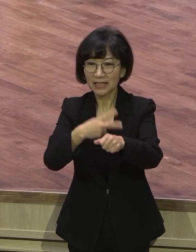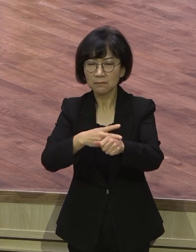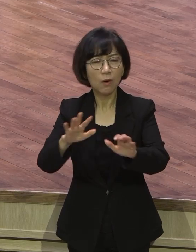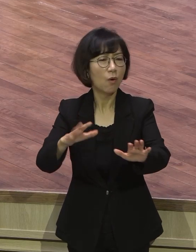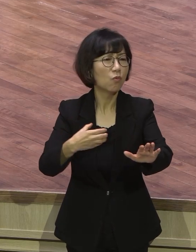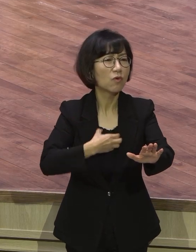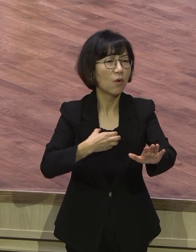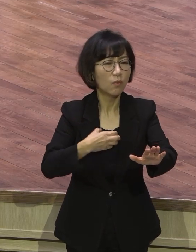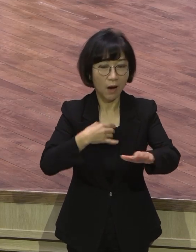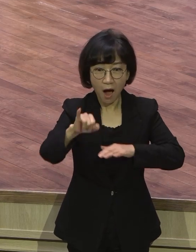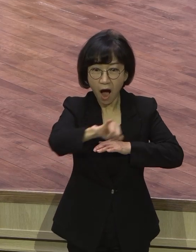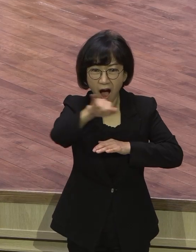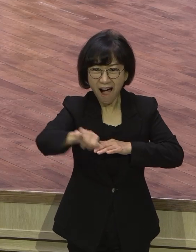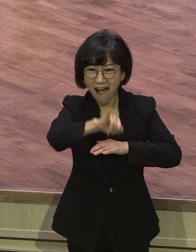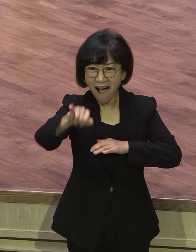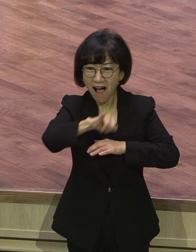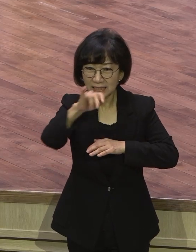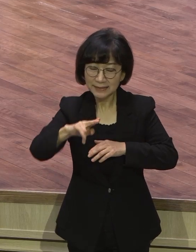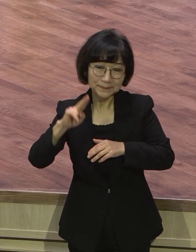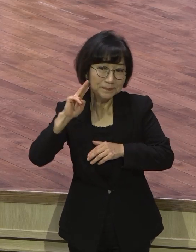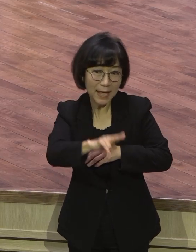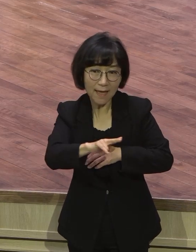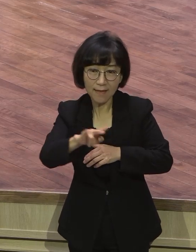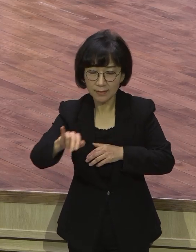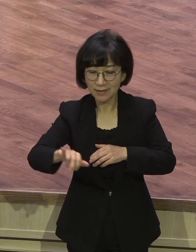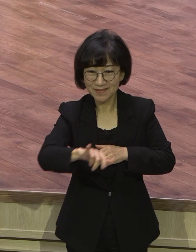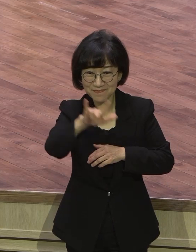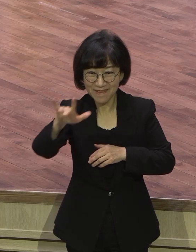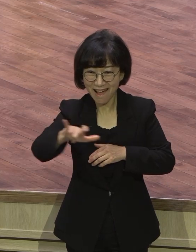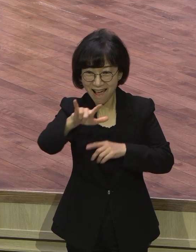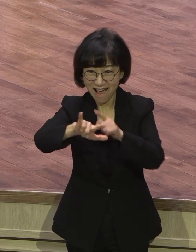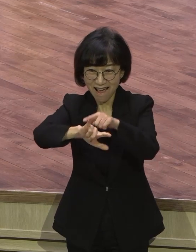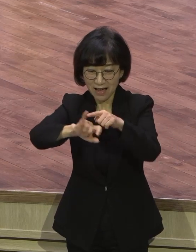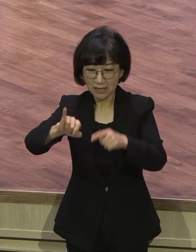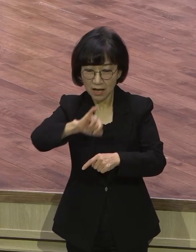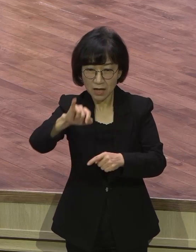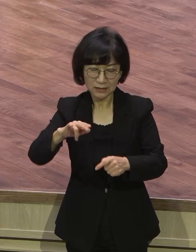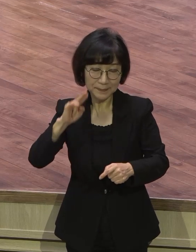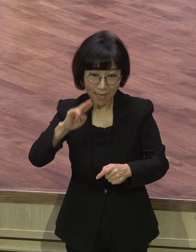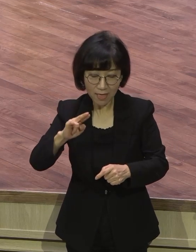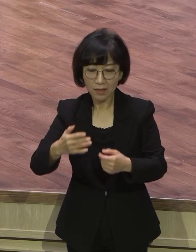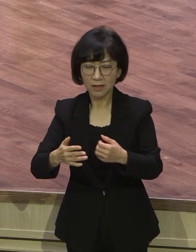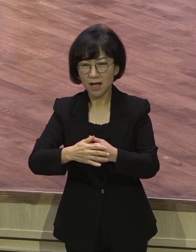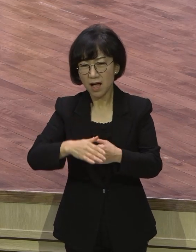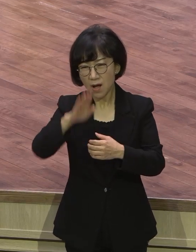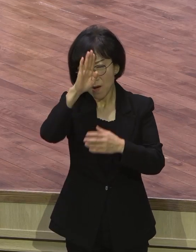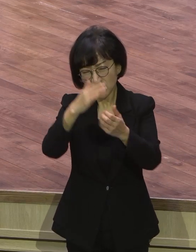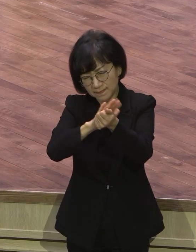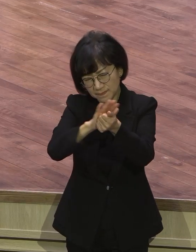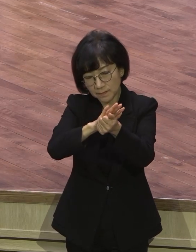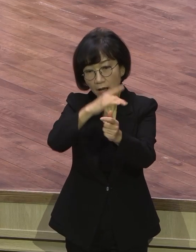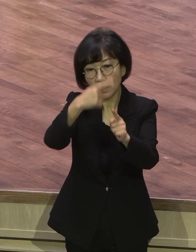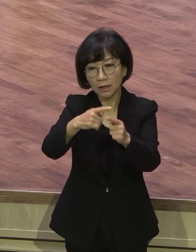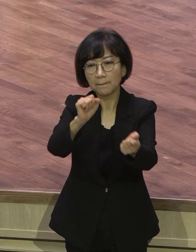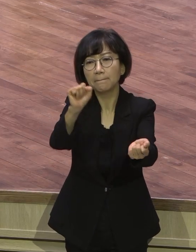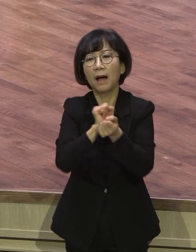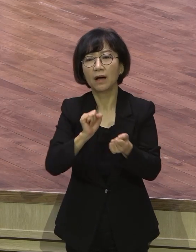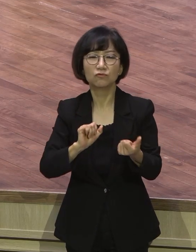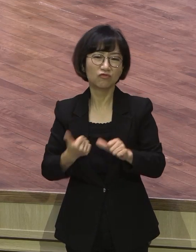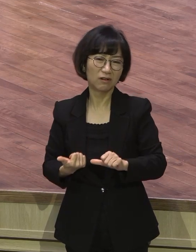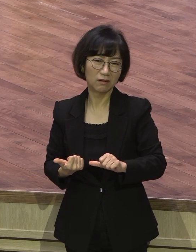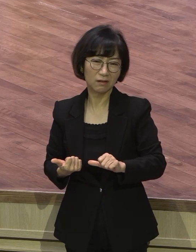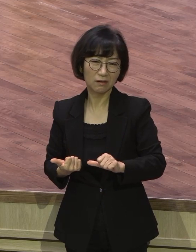지금 바이러스는 심각하다. 그렇게 강조를 하면서 환자들 돌보다가 자신이 코로나19에 걸려 죽었어요.